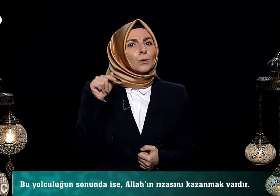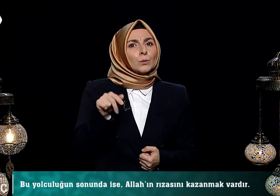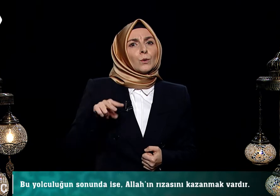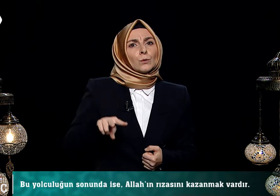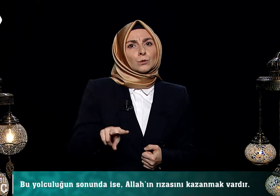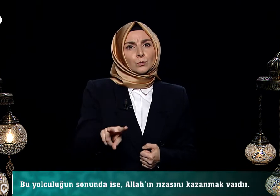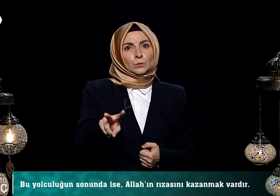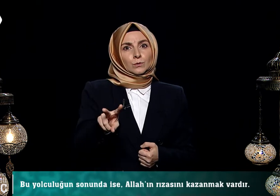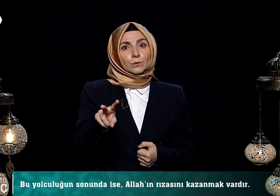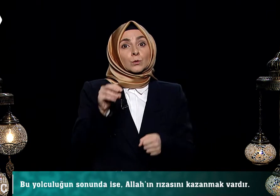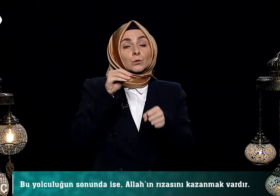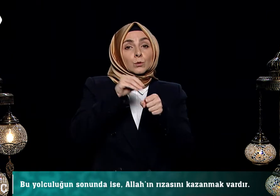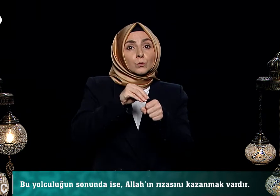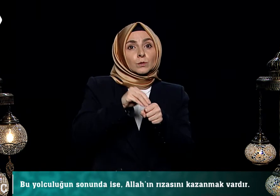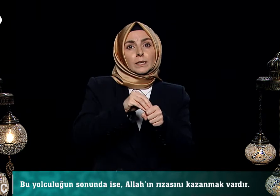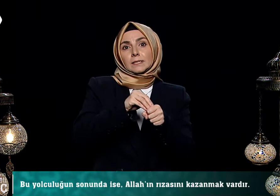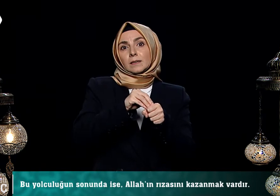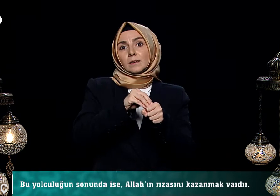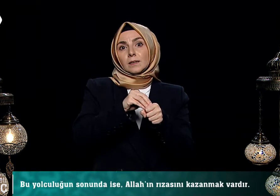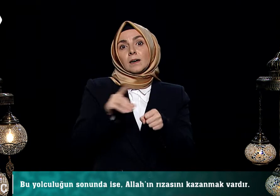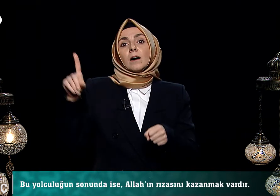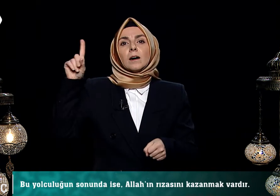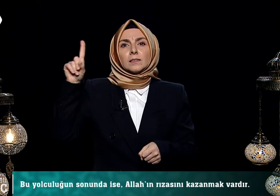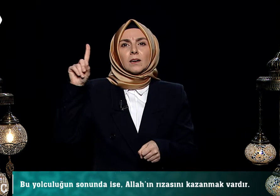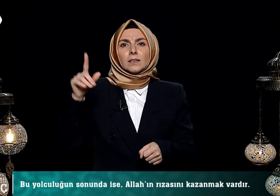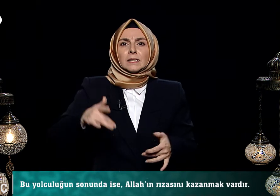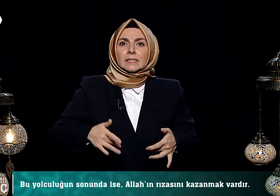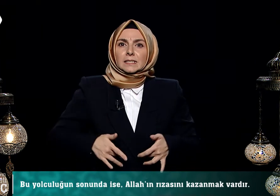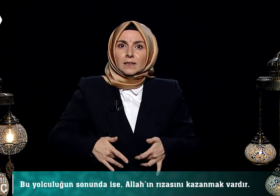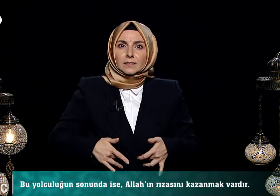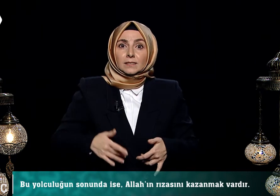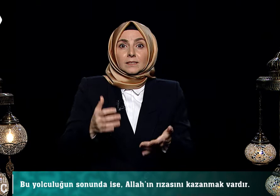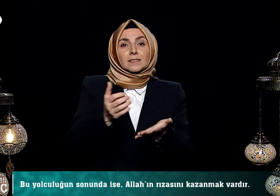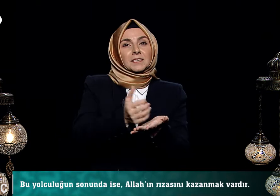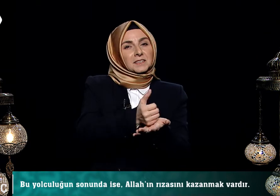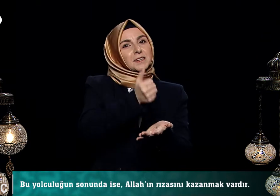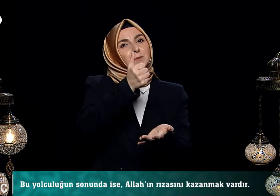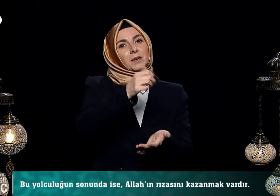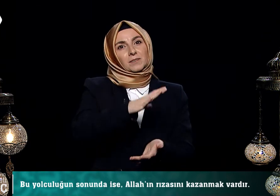Bu yolculuğun sonunda ise Allah'ın rızasını kazanmak